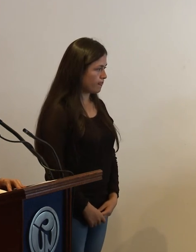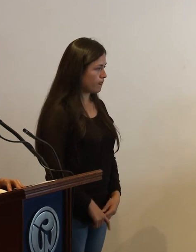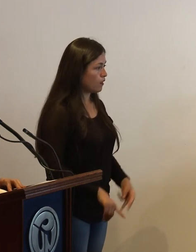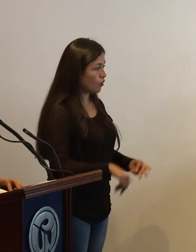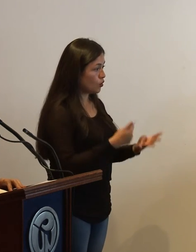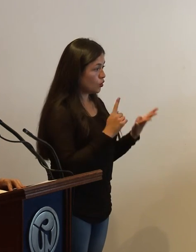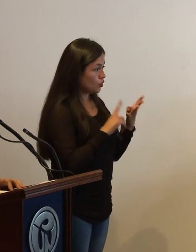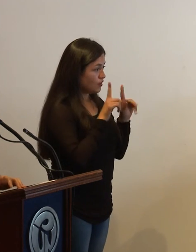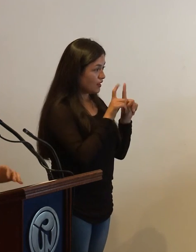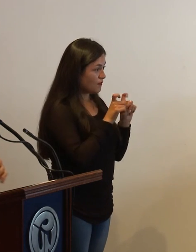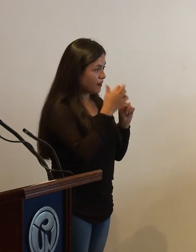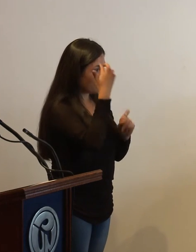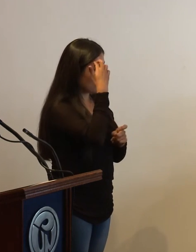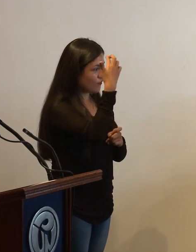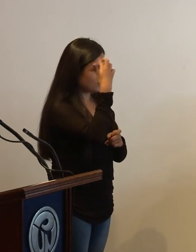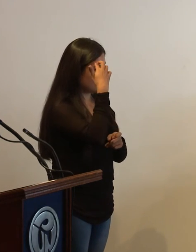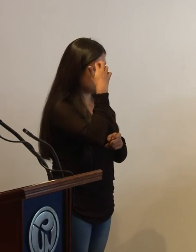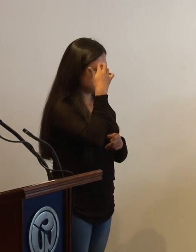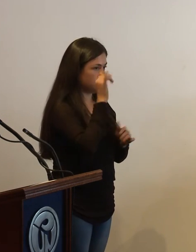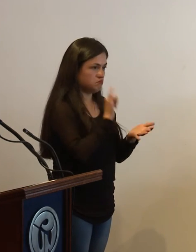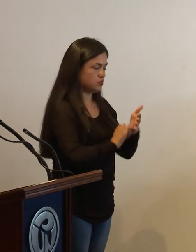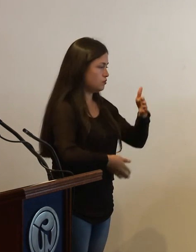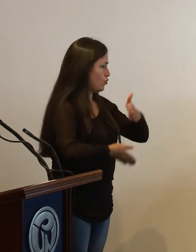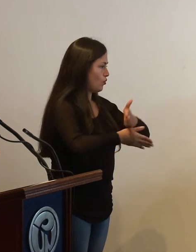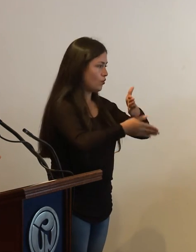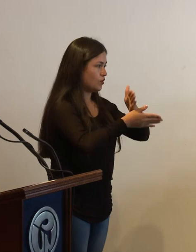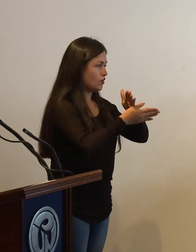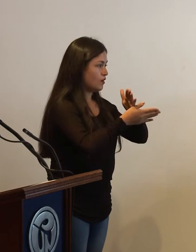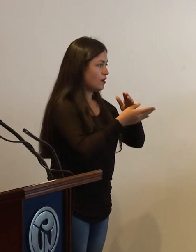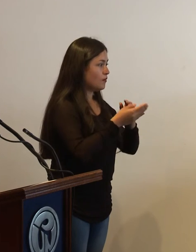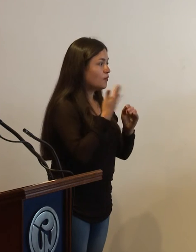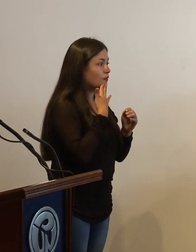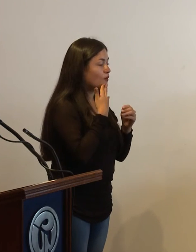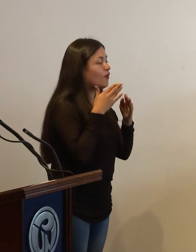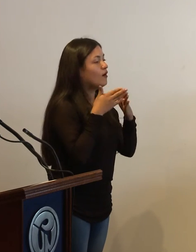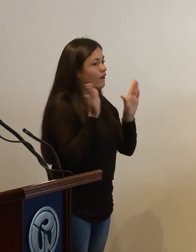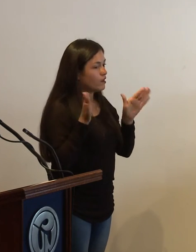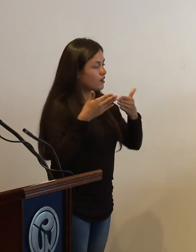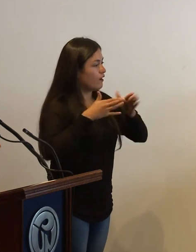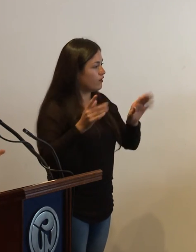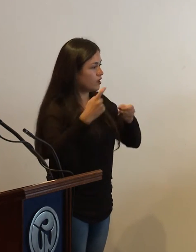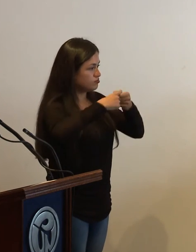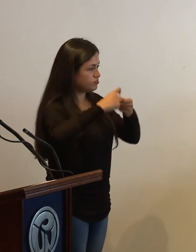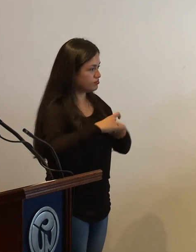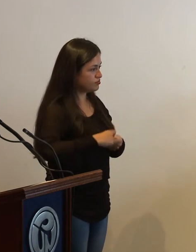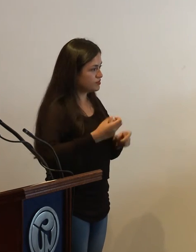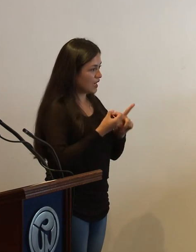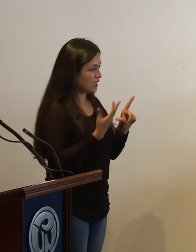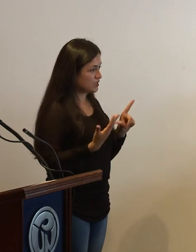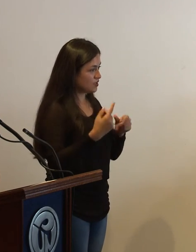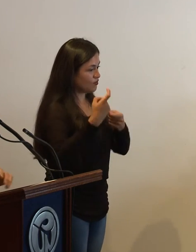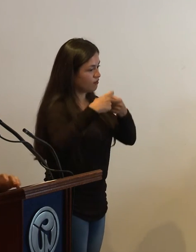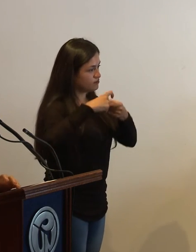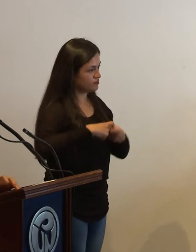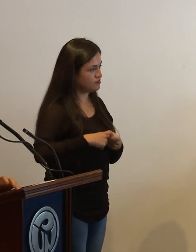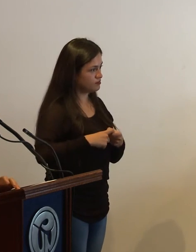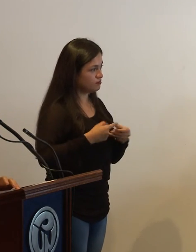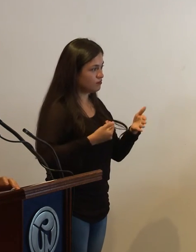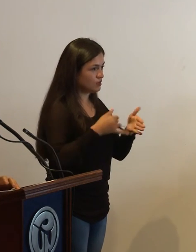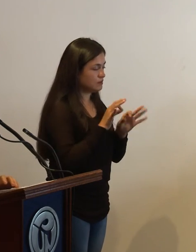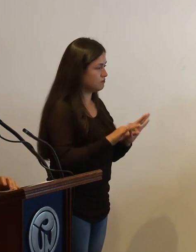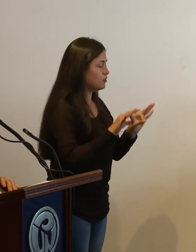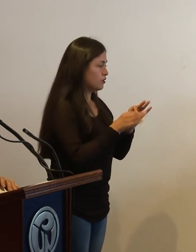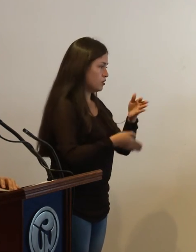profesionalización, bueno, mantener esa oferta para nosotros ha sido muy importante, mantener la oferta de la licenciatura en el pregrado y